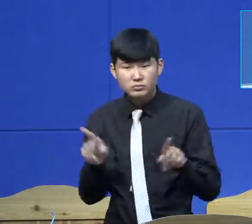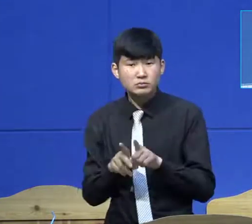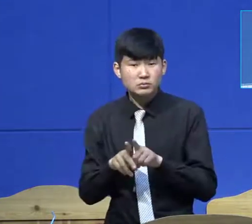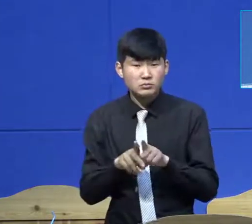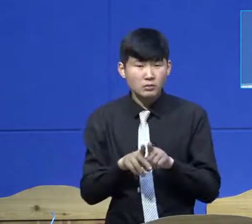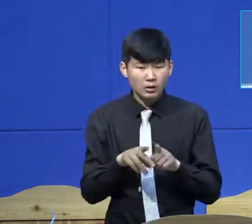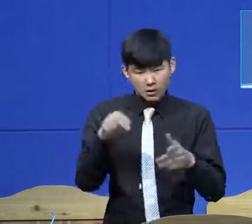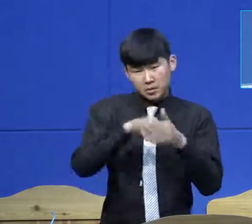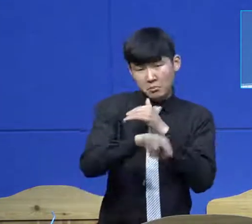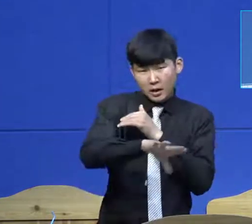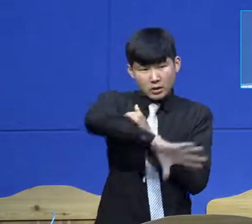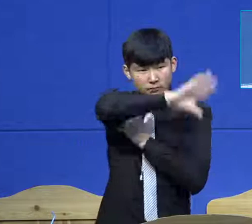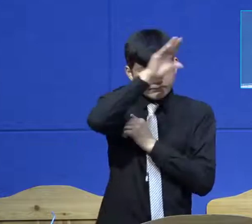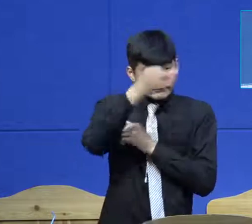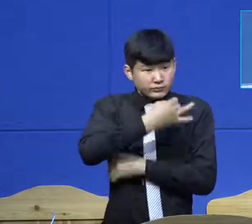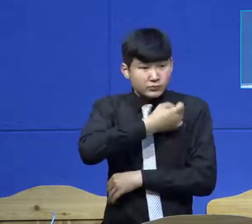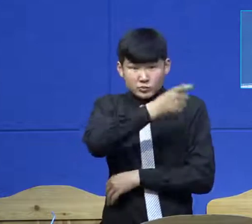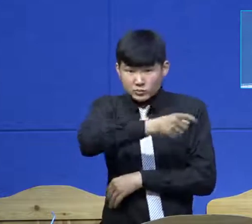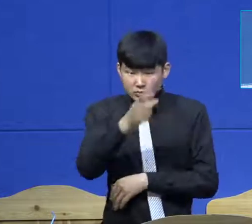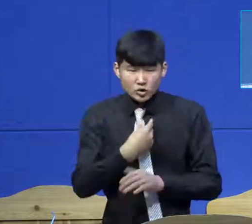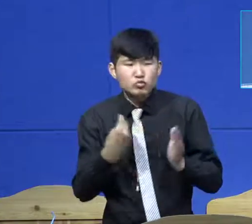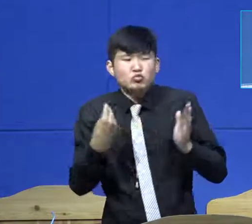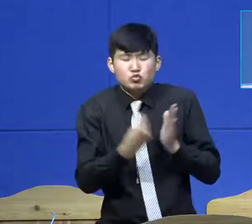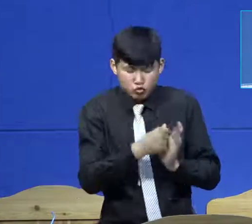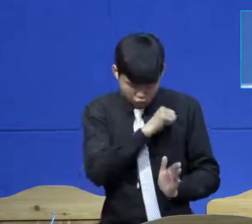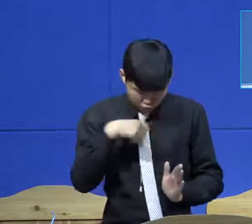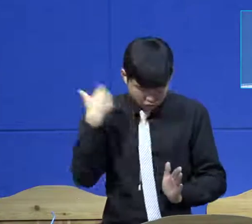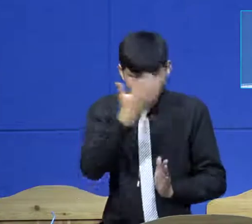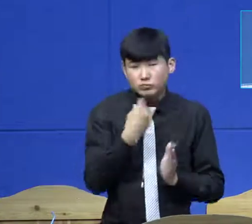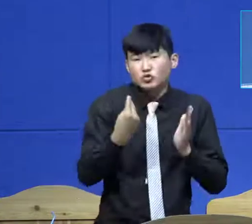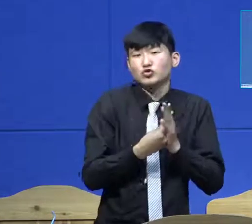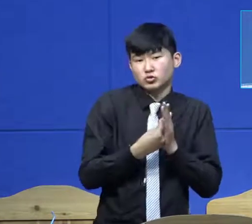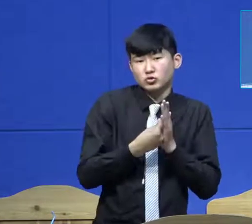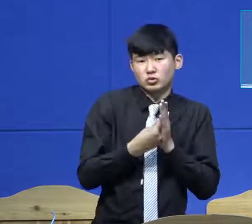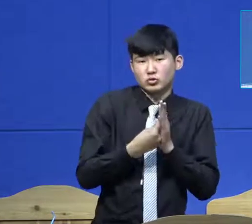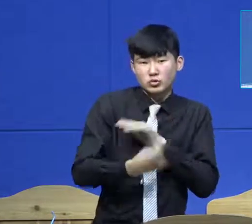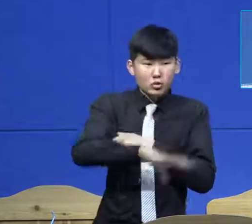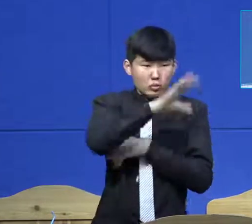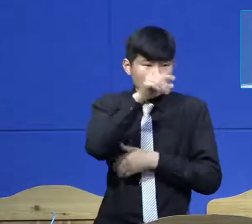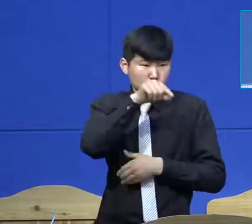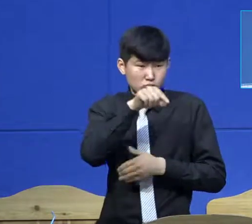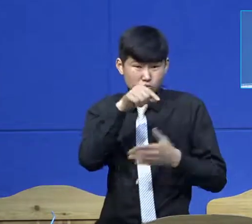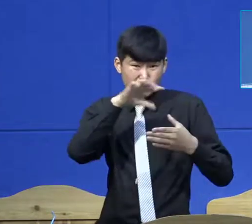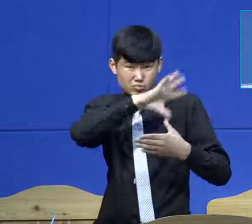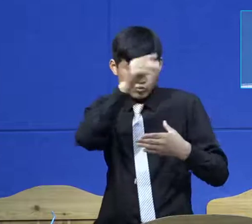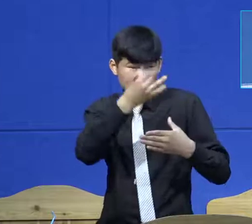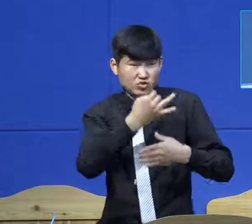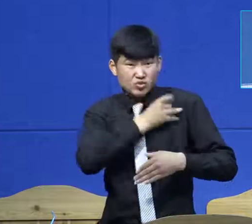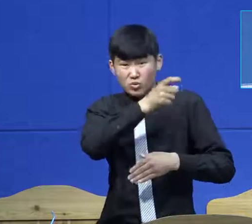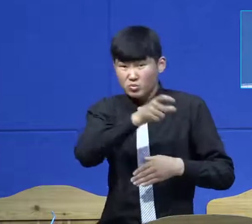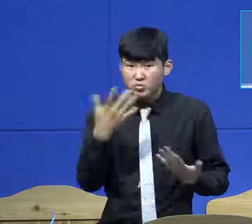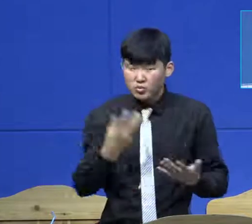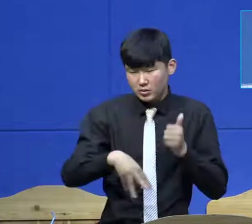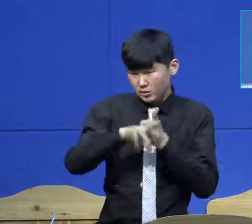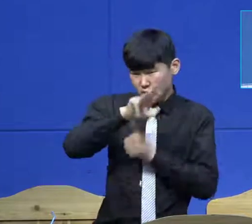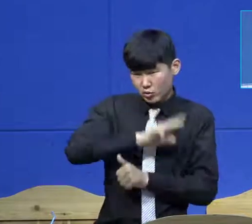Паул бол бүхэл итгэвч хүмүүс жишээ болж байгаа. Тэр дотроос бүх итгэвч хүмүүс бол сайн мэдээний